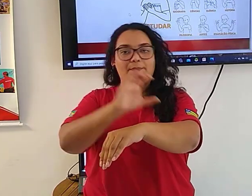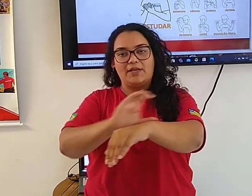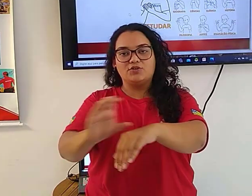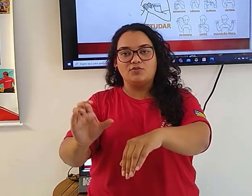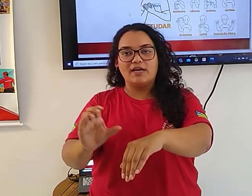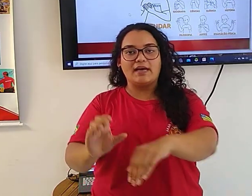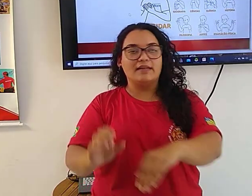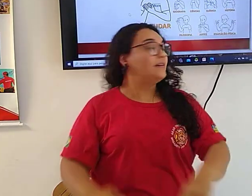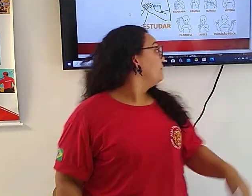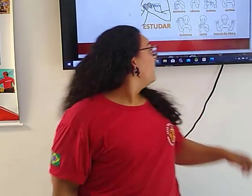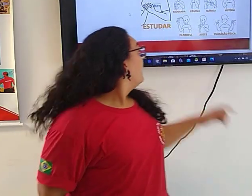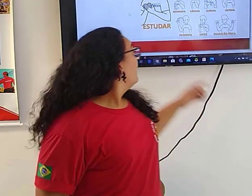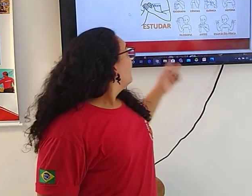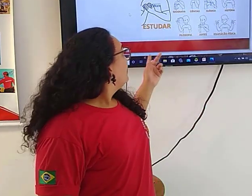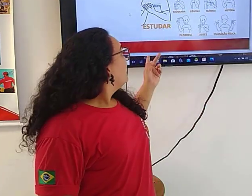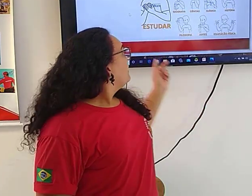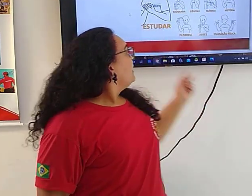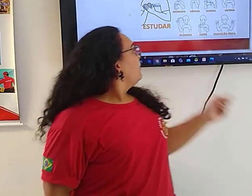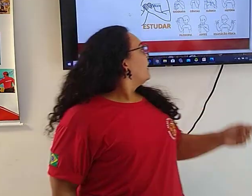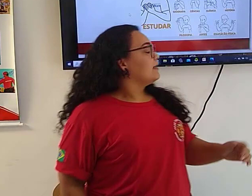Depende do lugar, né? Química.